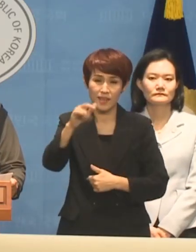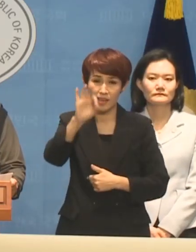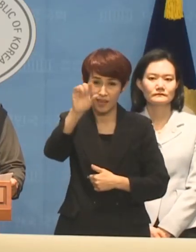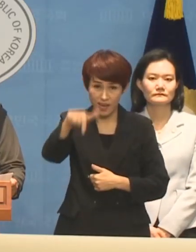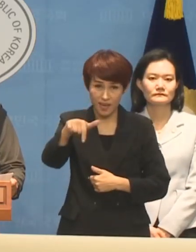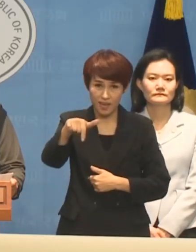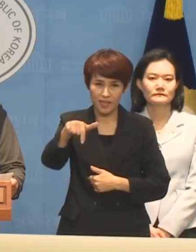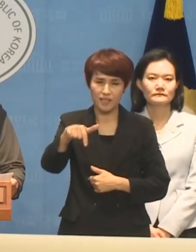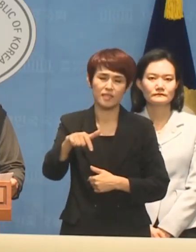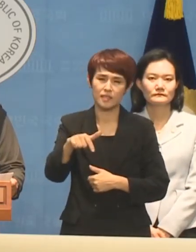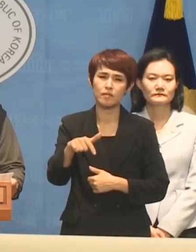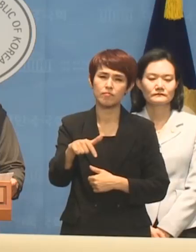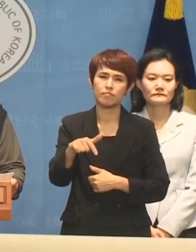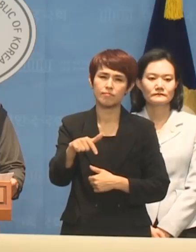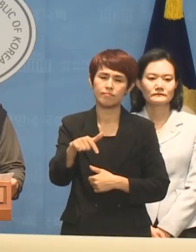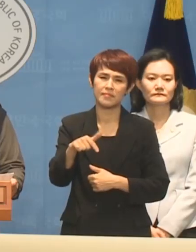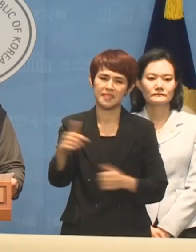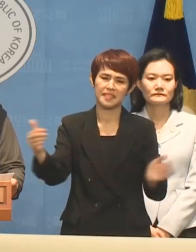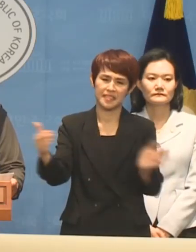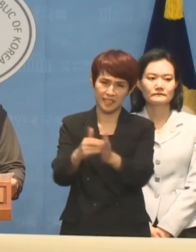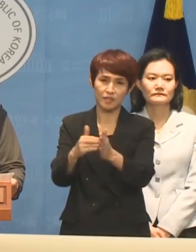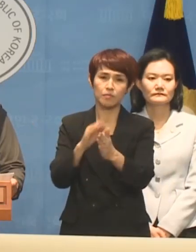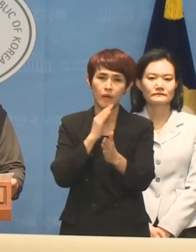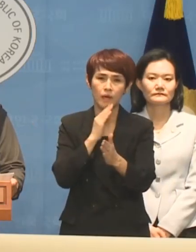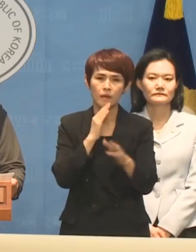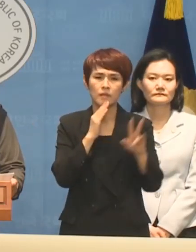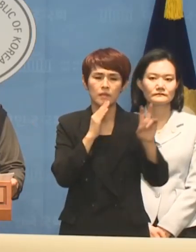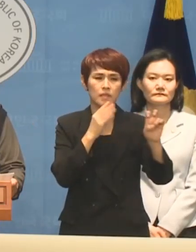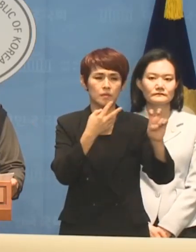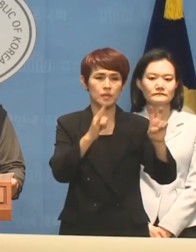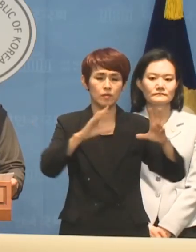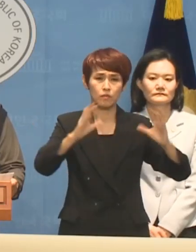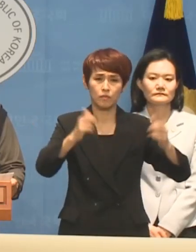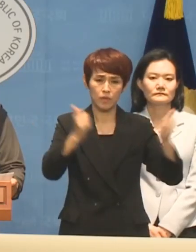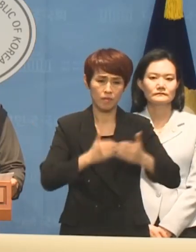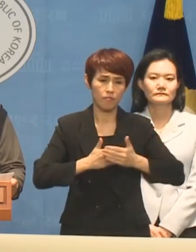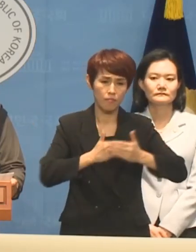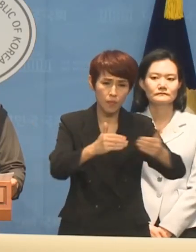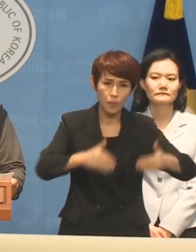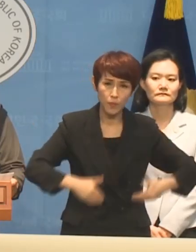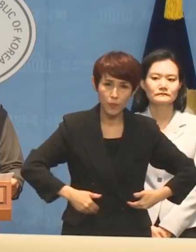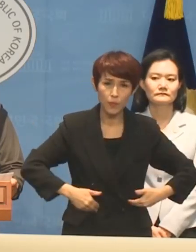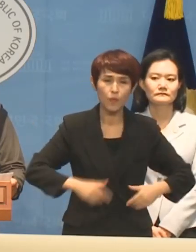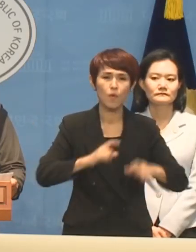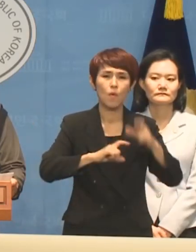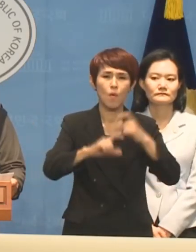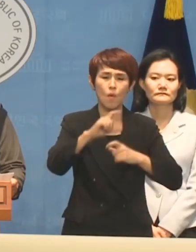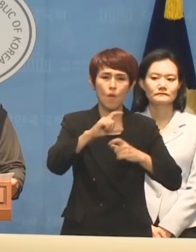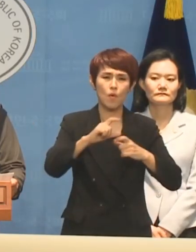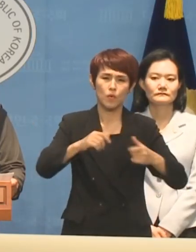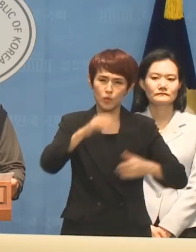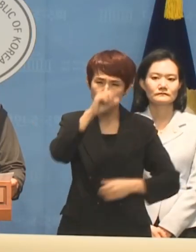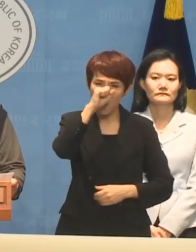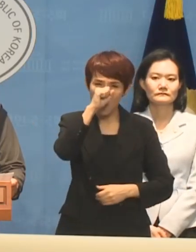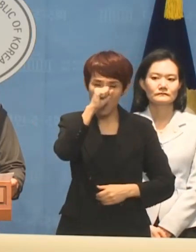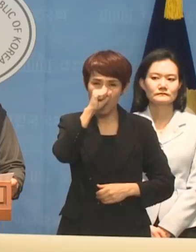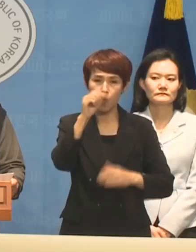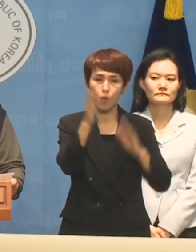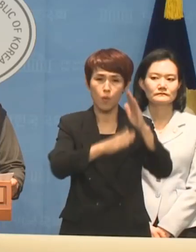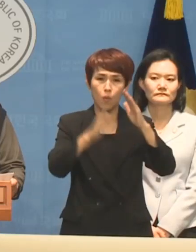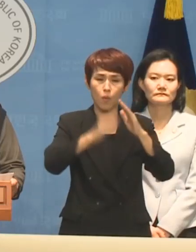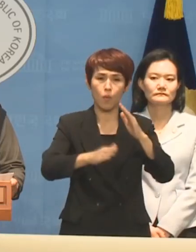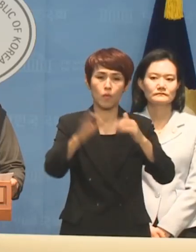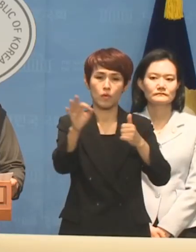막을 내린 것 같습니다만 22대 국회가 추진해야 할 더 나은 공적연금 개혁 입법은 이제